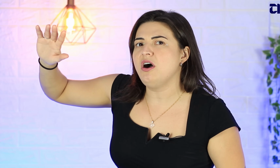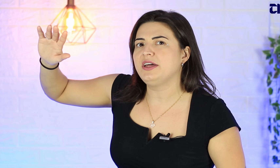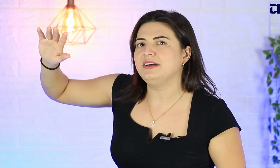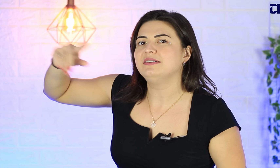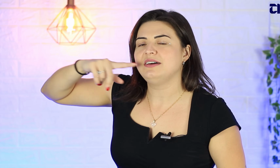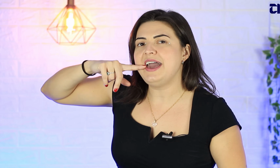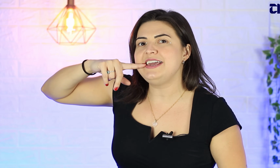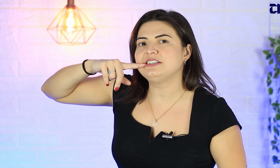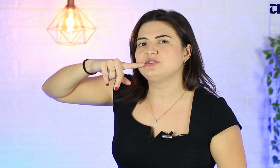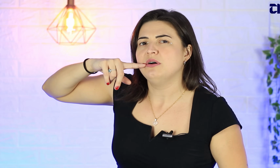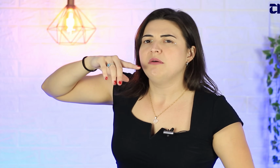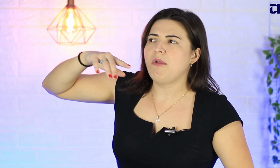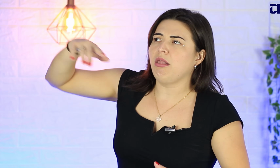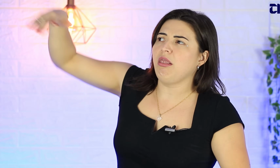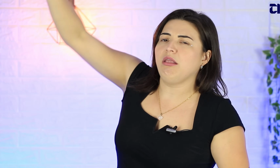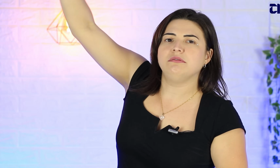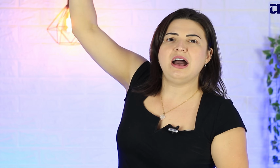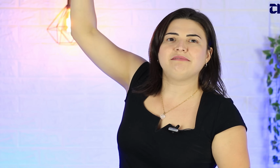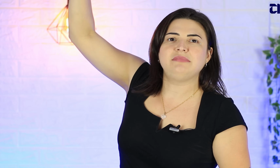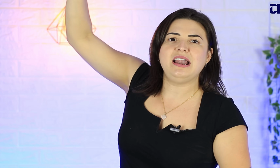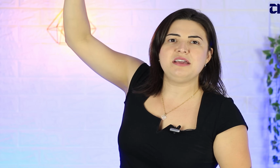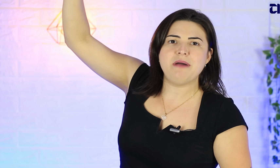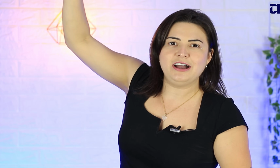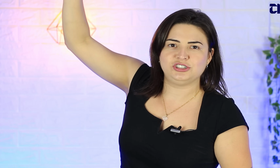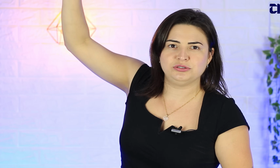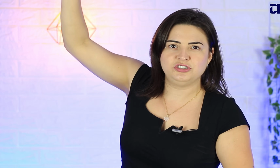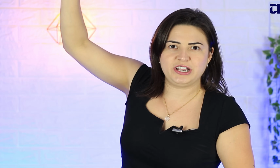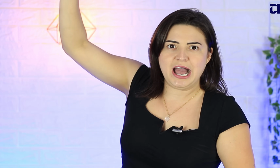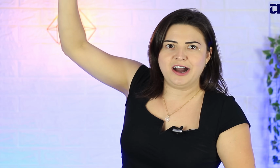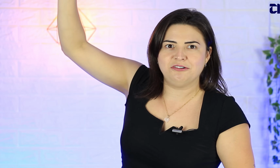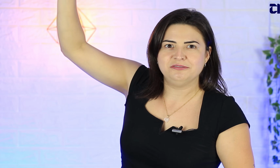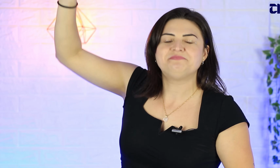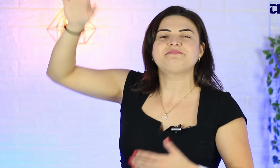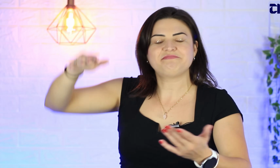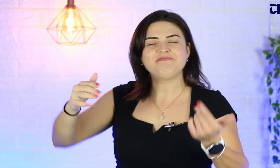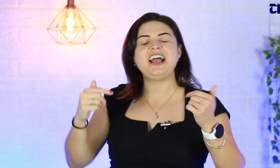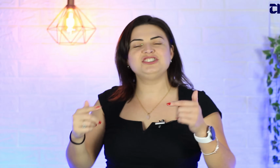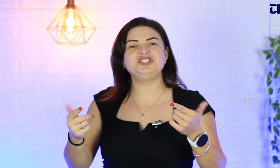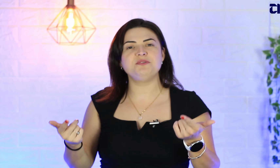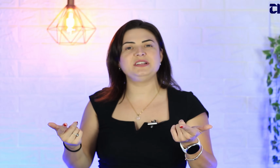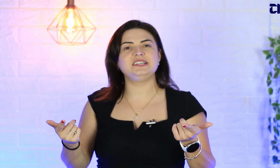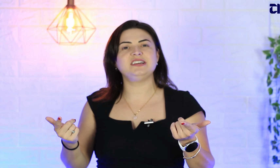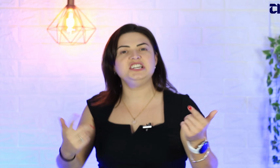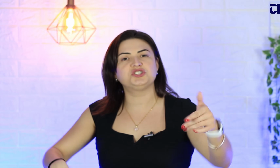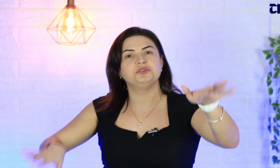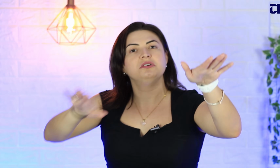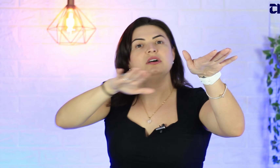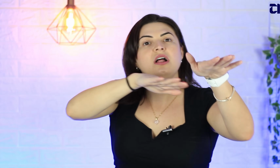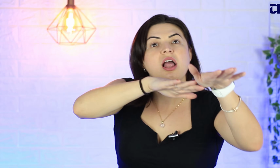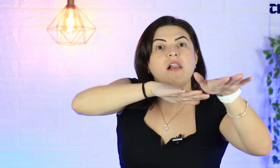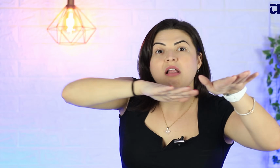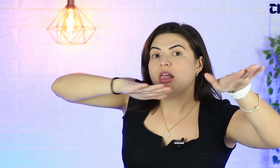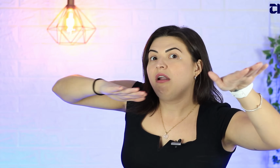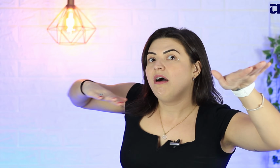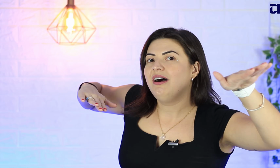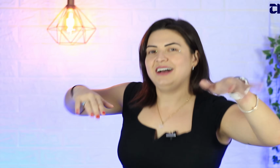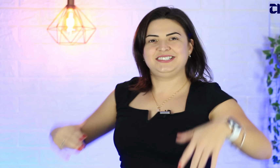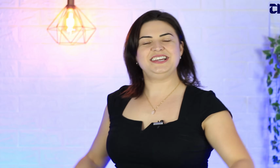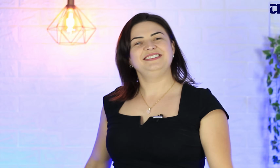embora. É isso. Até lá embaixo de carro. A gente representa isso assim